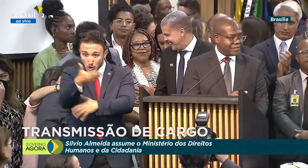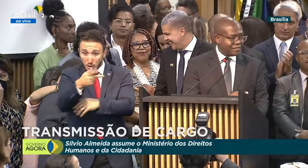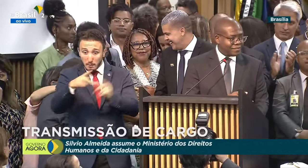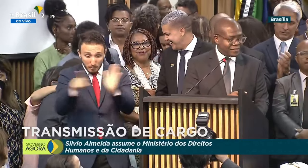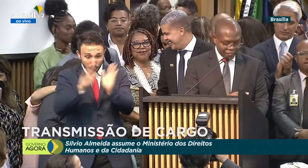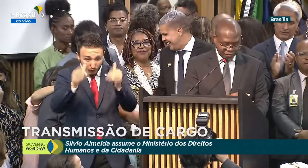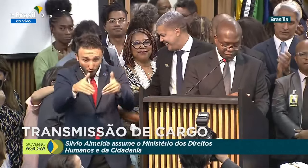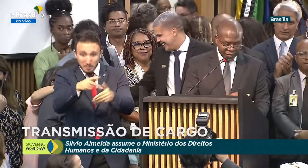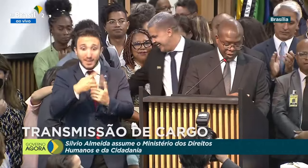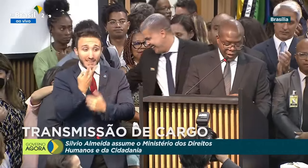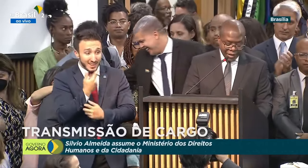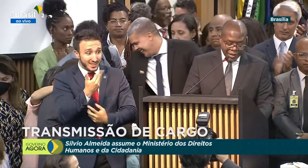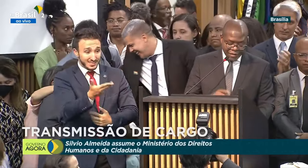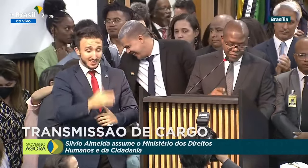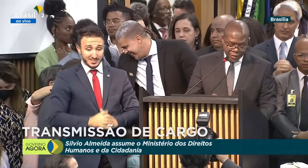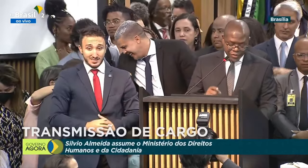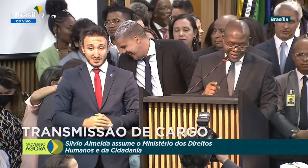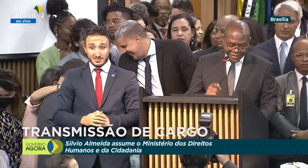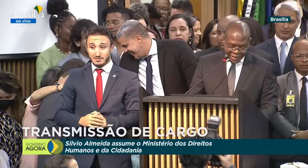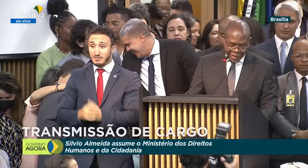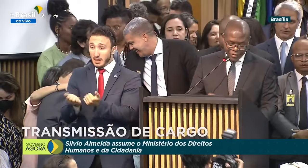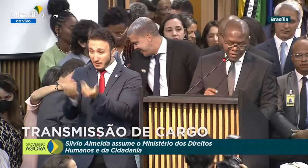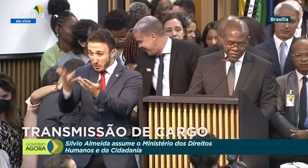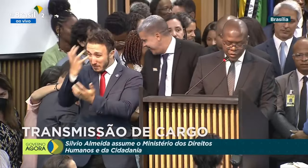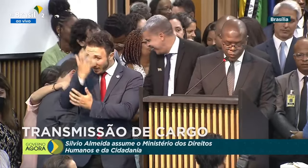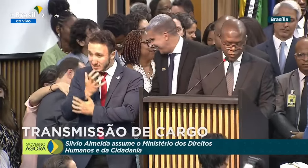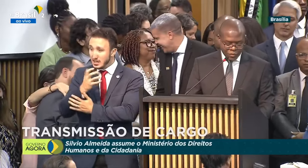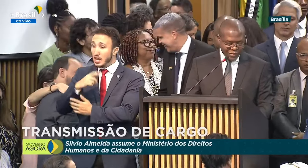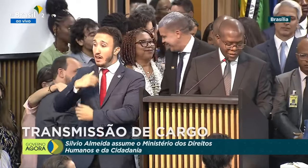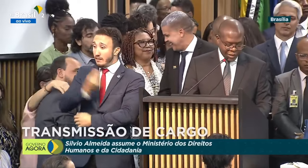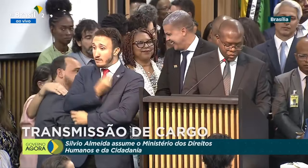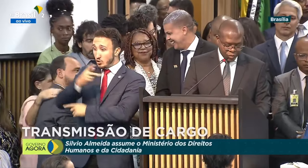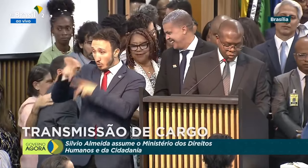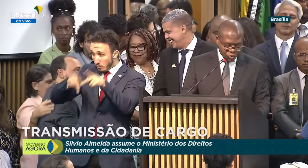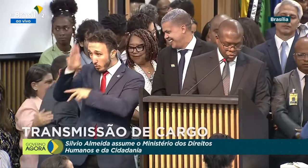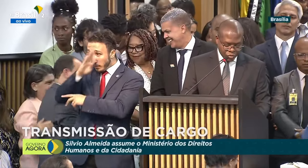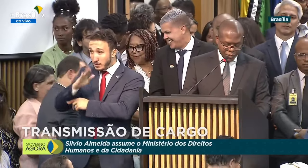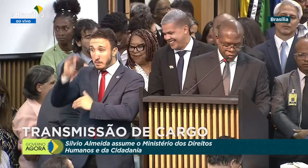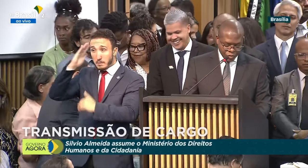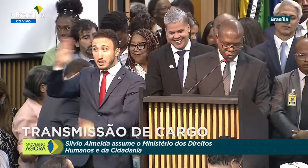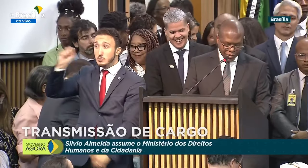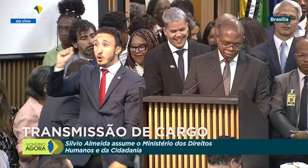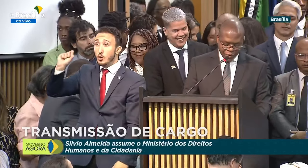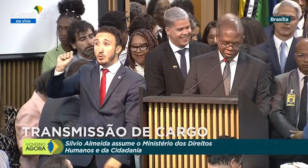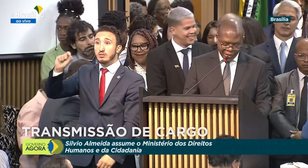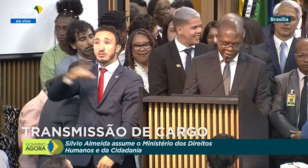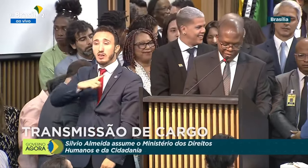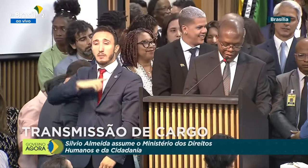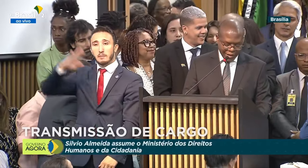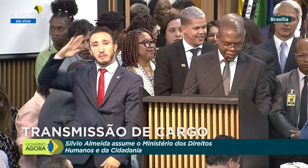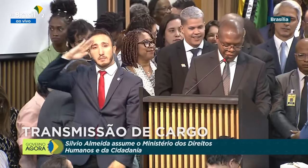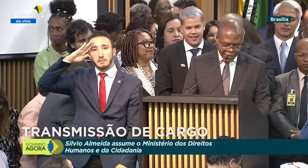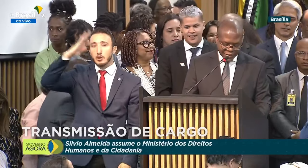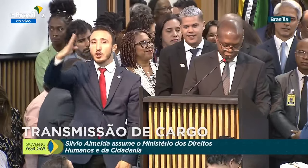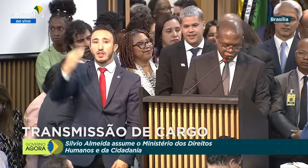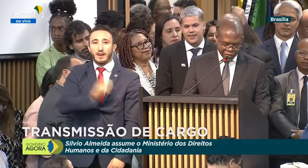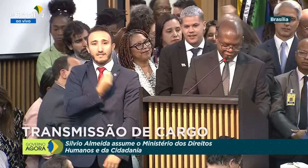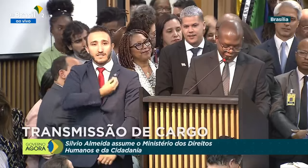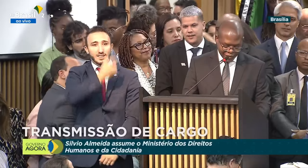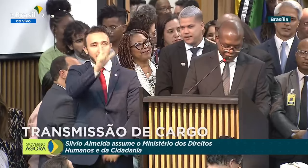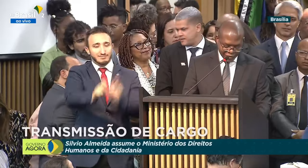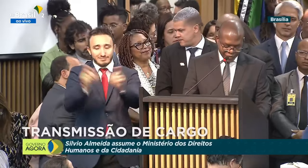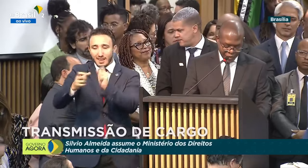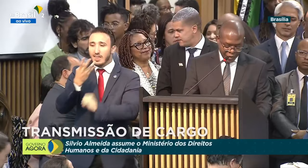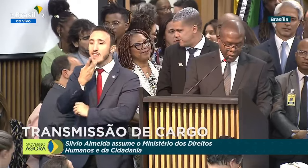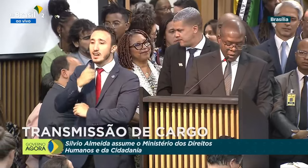crianças levemos a sério a vida do povo brasileiro Sobretudo com absoluta prioridade a vida das